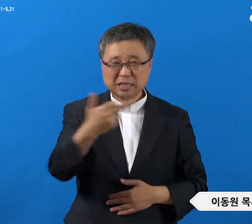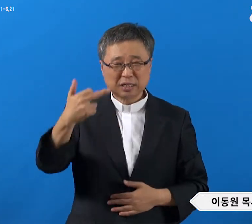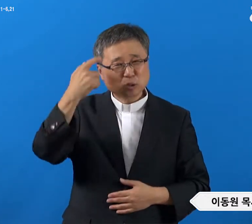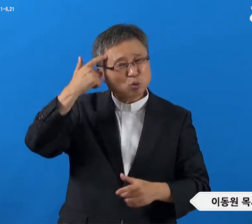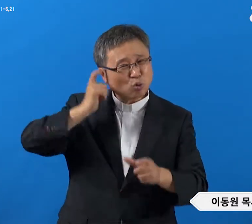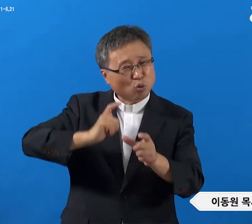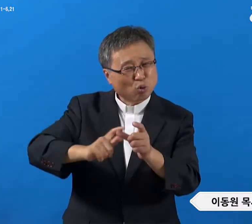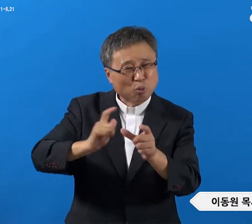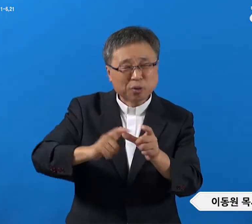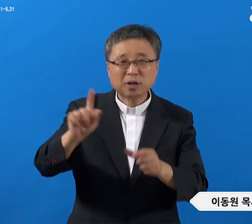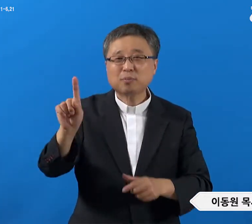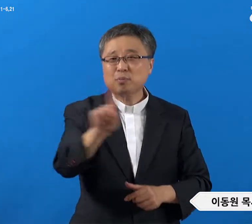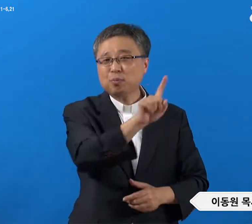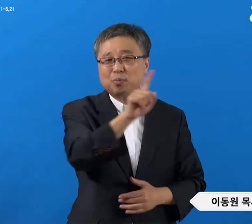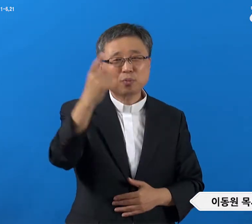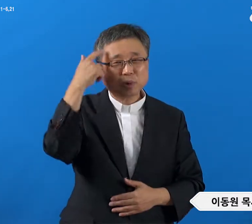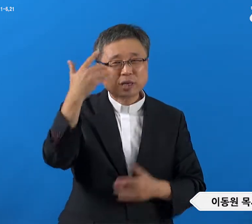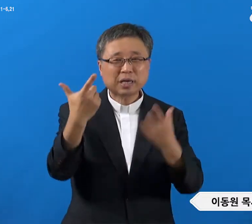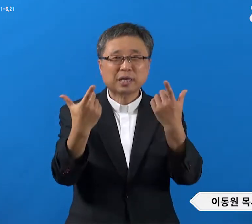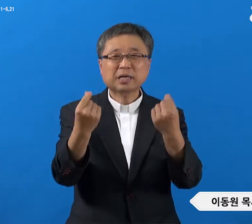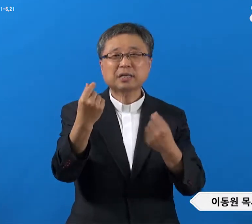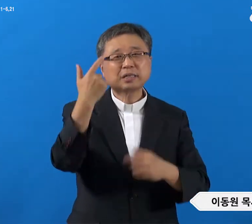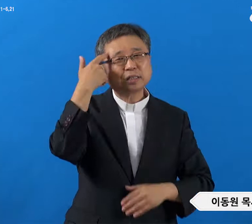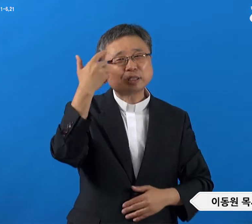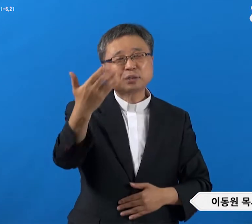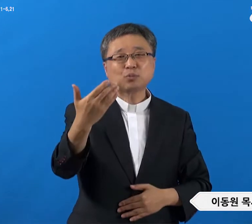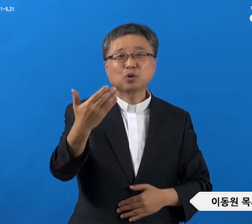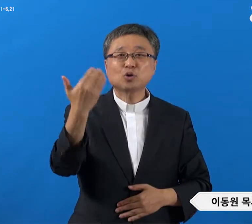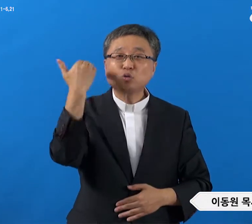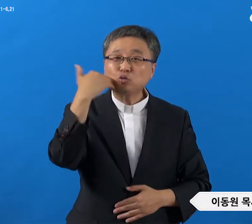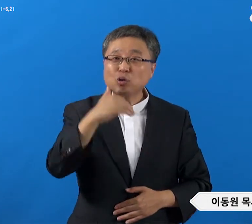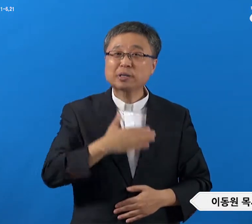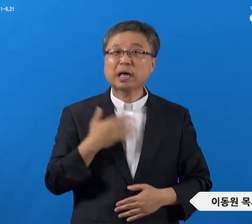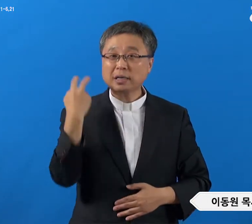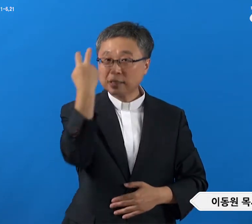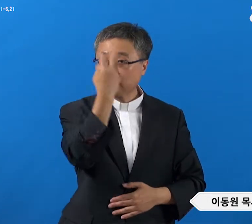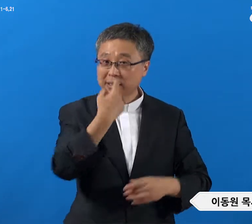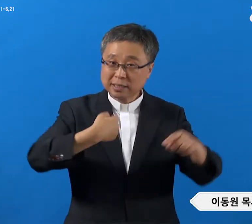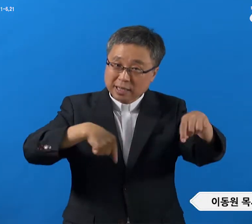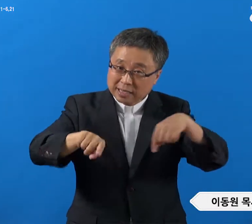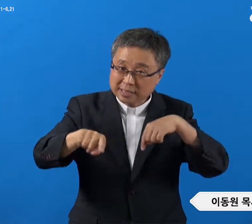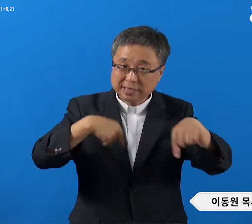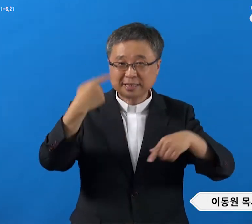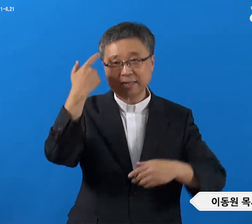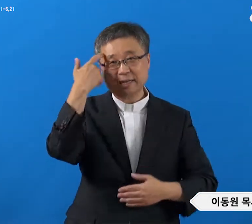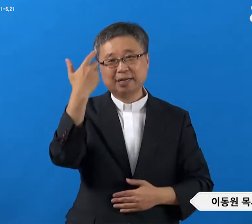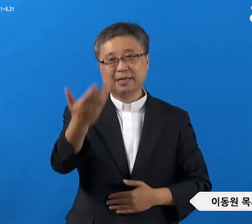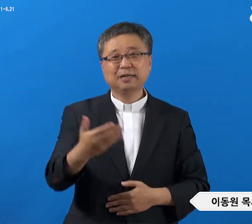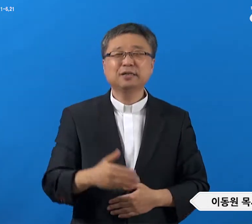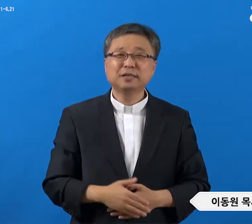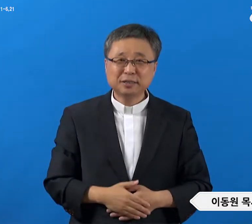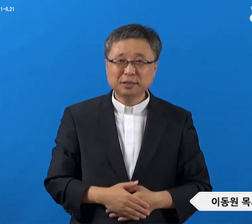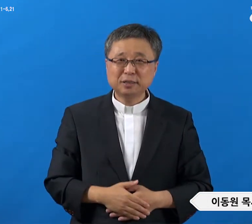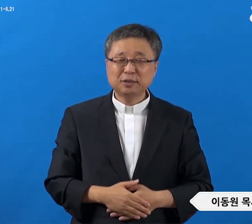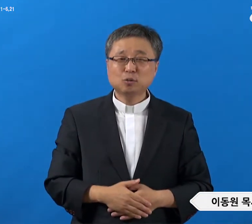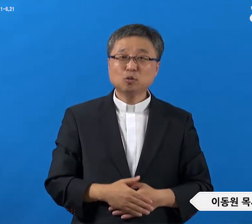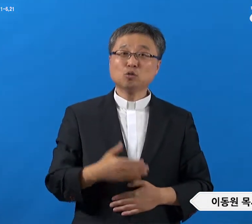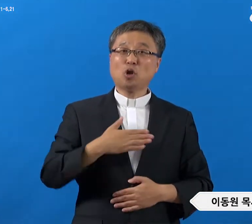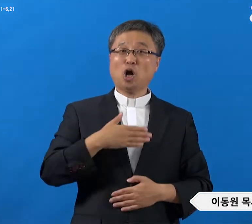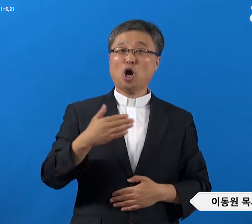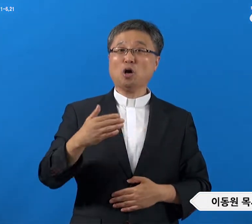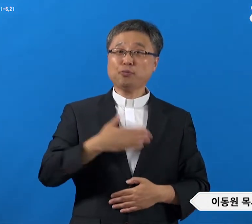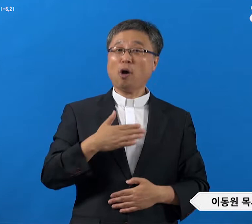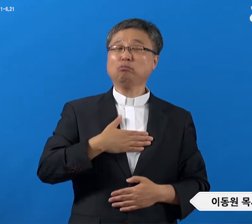뭘까? 고뇌가 뭘까? 이런 질문입니다. 누가 나를 다스리는가? 누가 나를 다스리는가? 그거야 내가